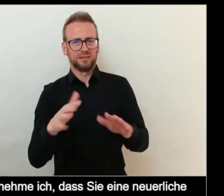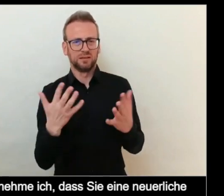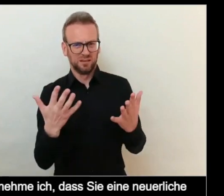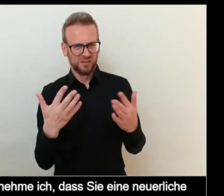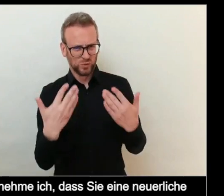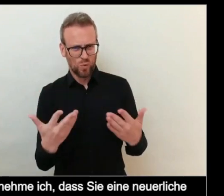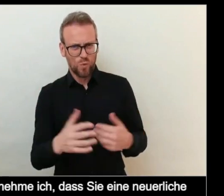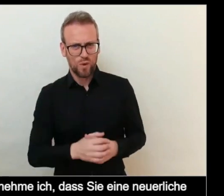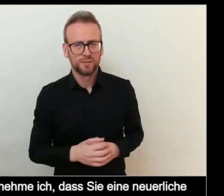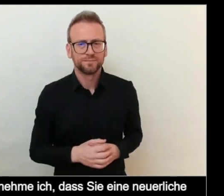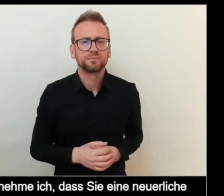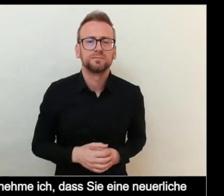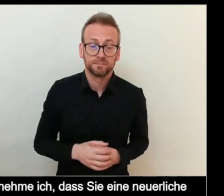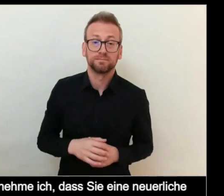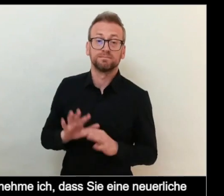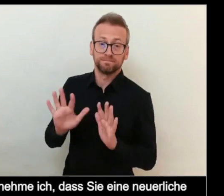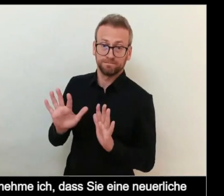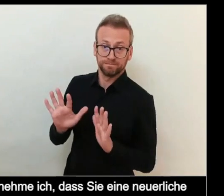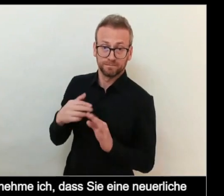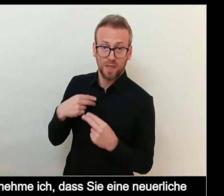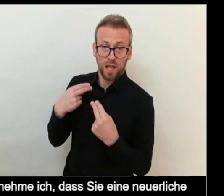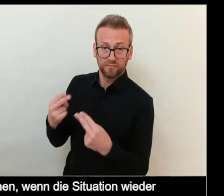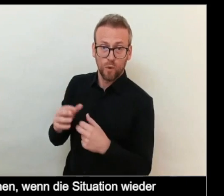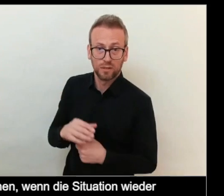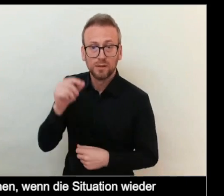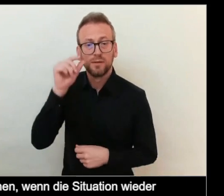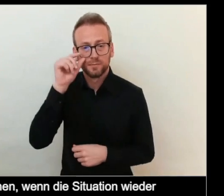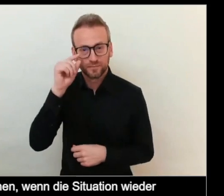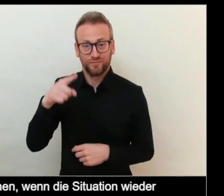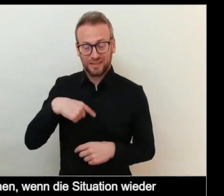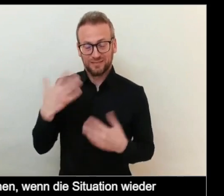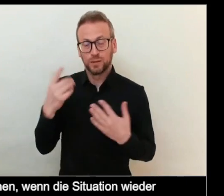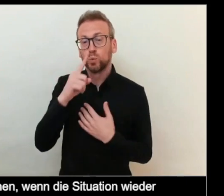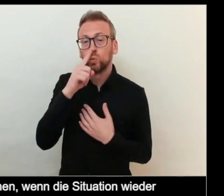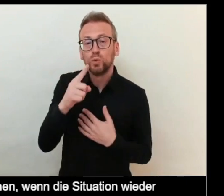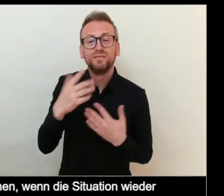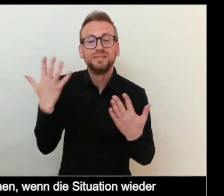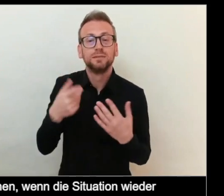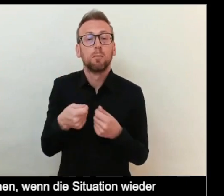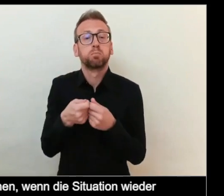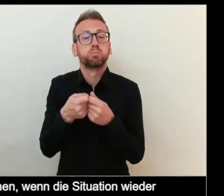erlassen. Das wird ab dem, also wenn die Übergangsfrist jetzt ausgelaufen ist,